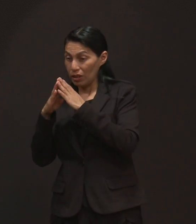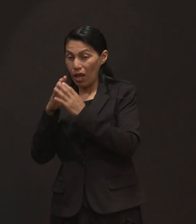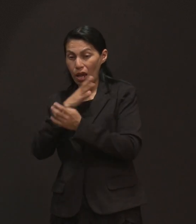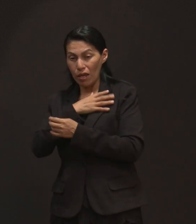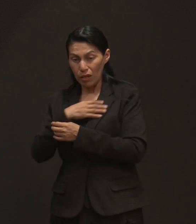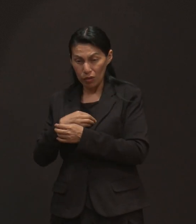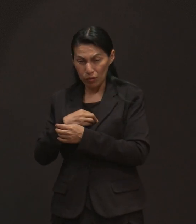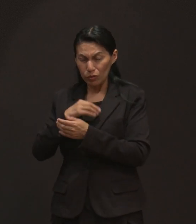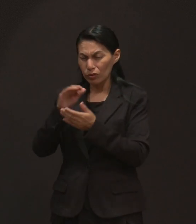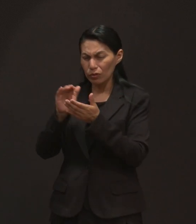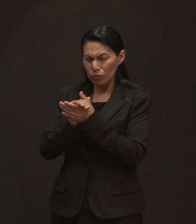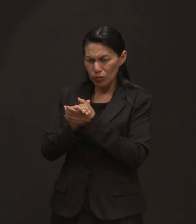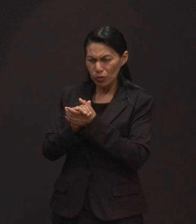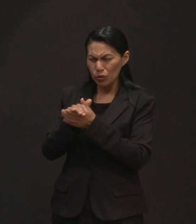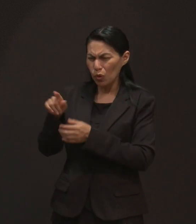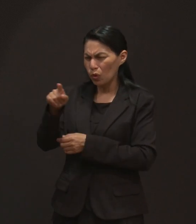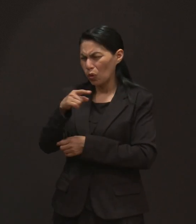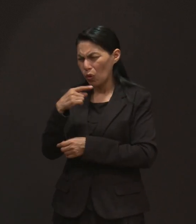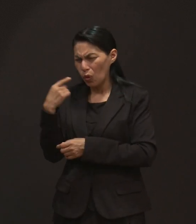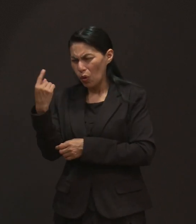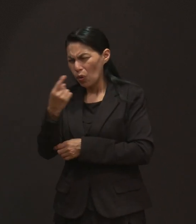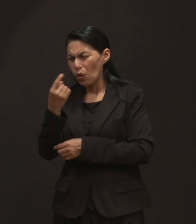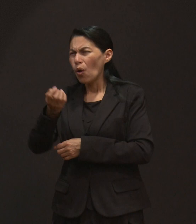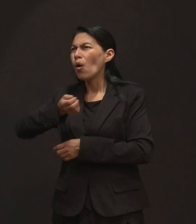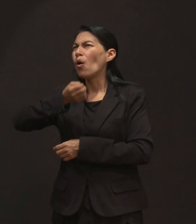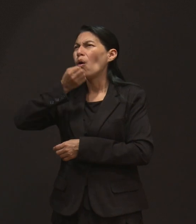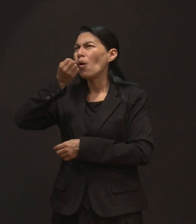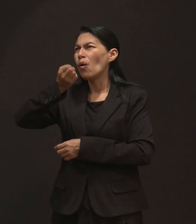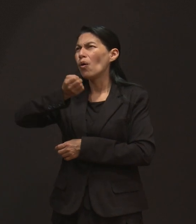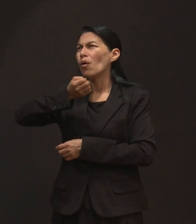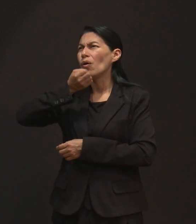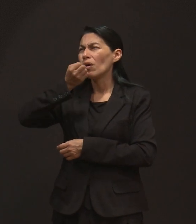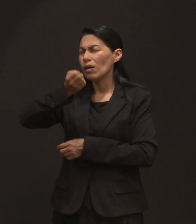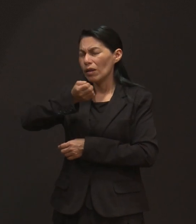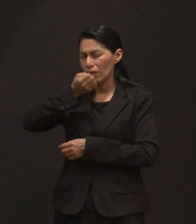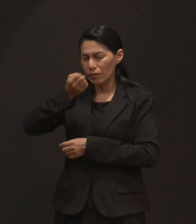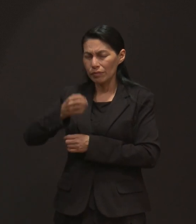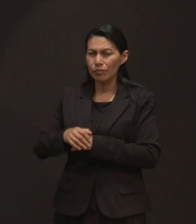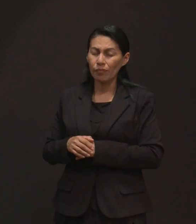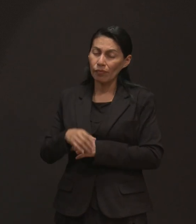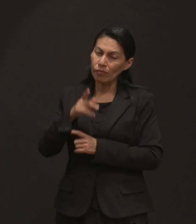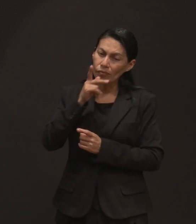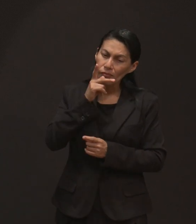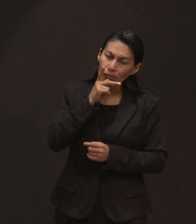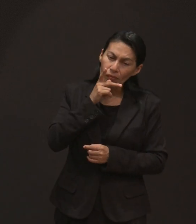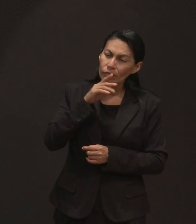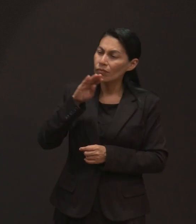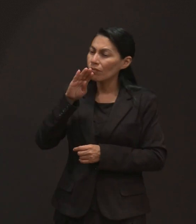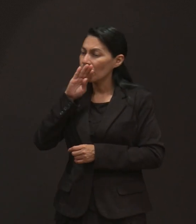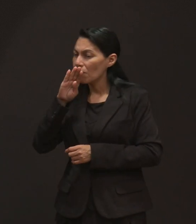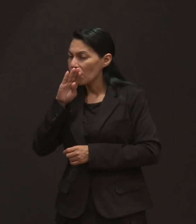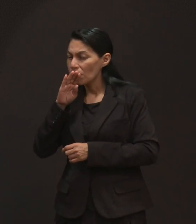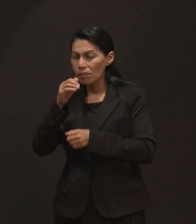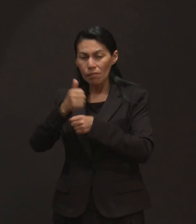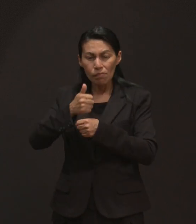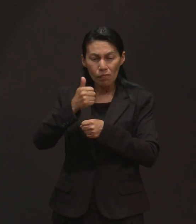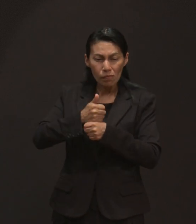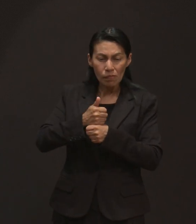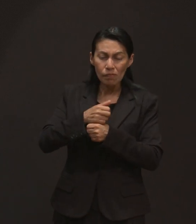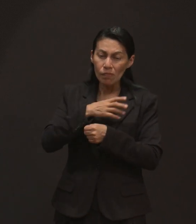nuestros hijos, con nuestro esposo, con nuestra esposa, con nuestros padres, con nuestros